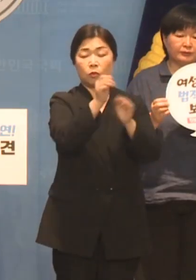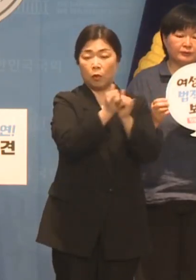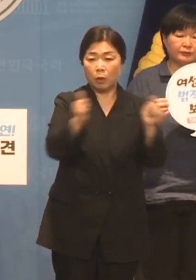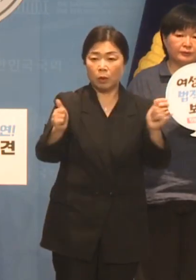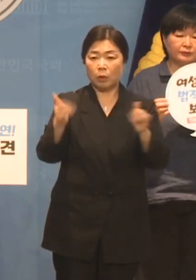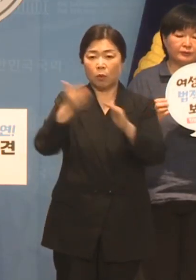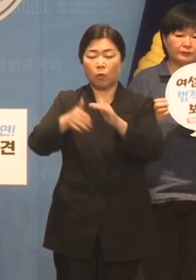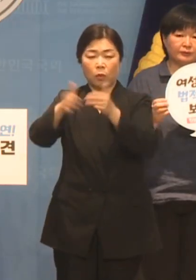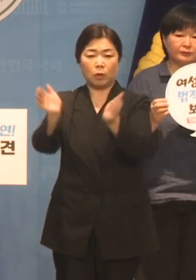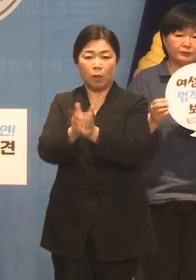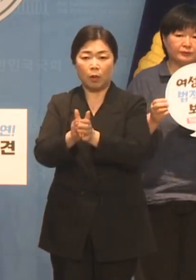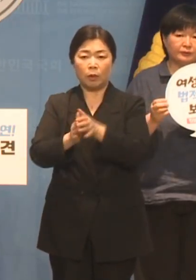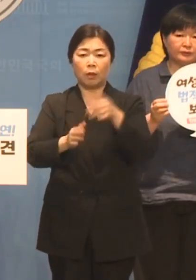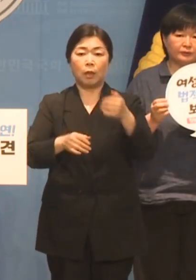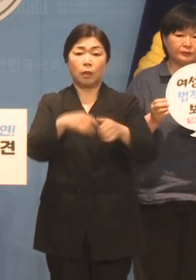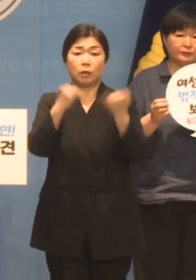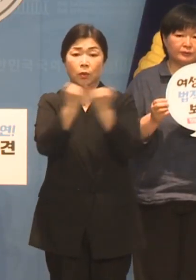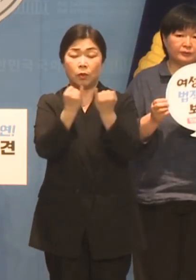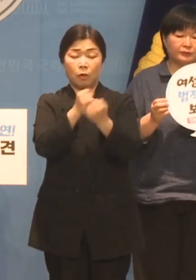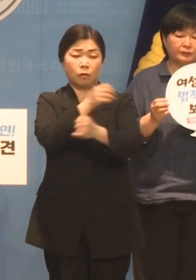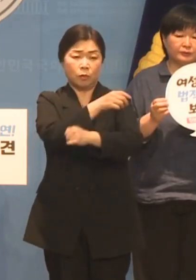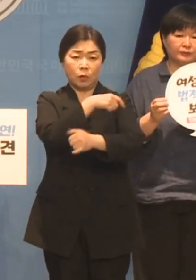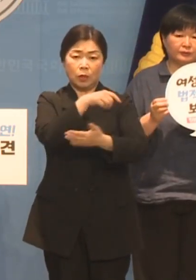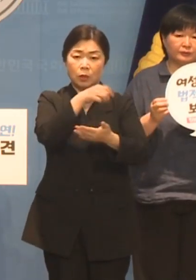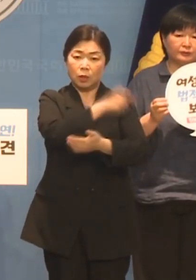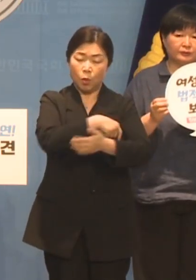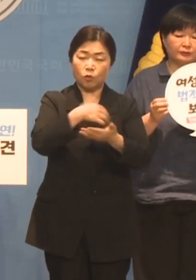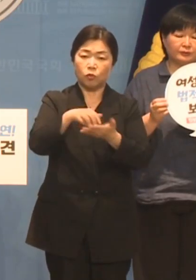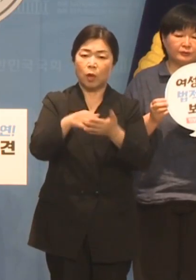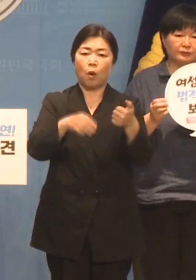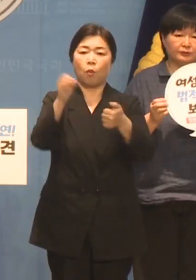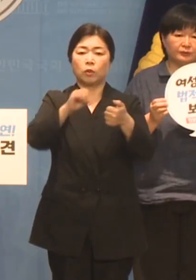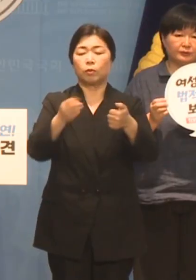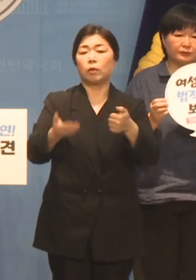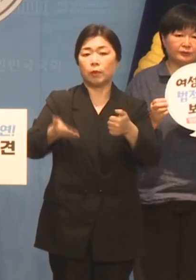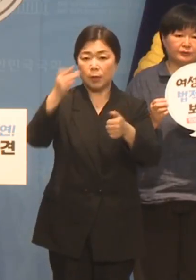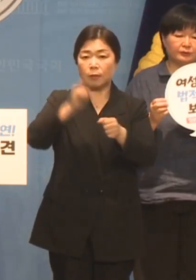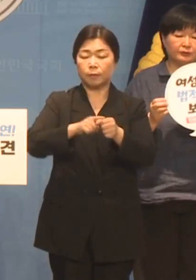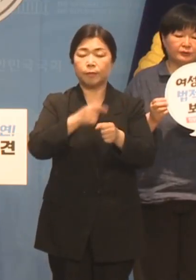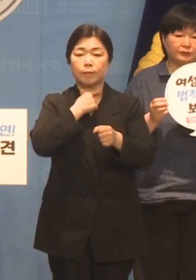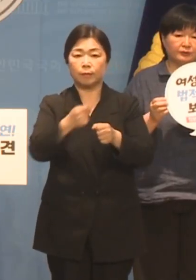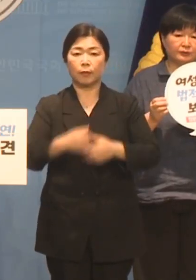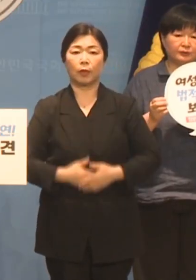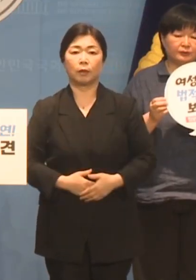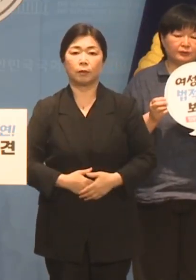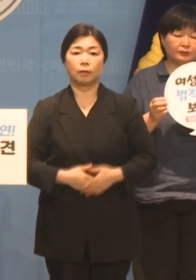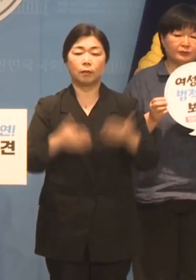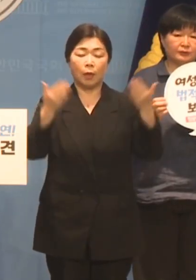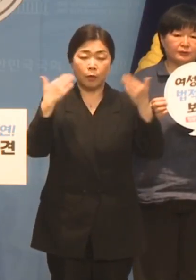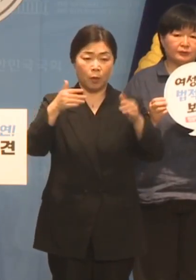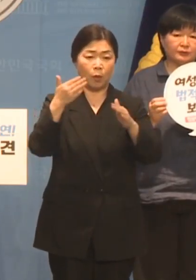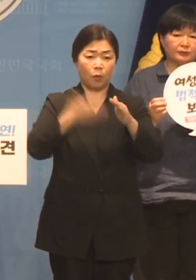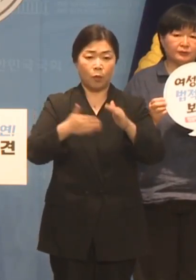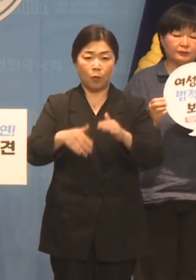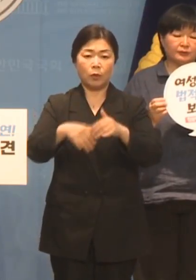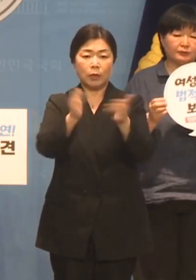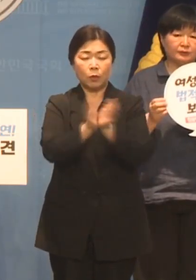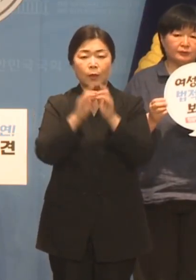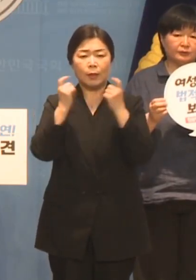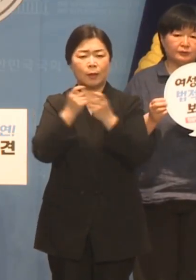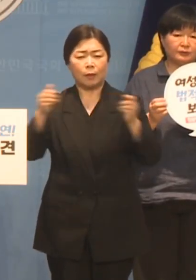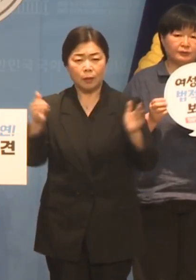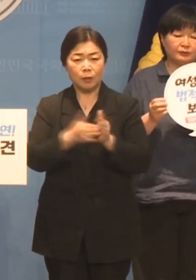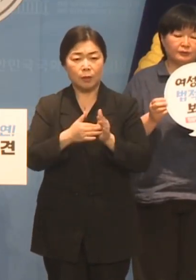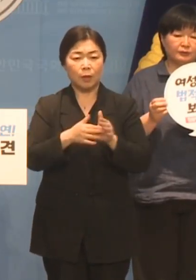비율이 50%가 될 수 있게 하겠습니다. 일곱째, 학교, 공공기관, 민간기업까지